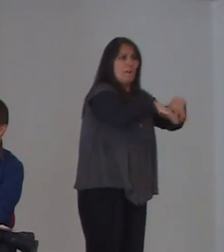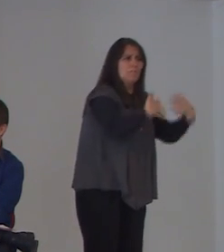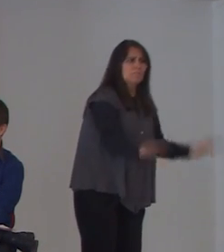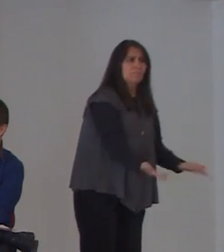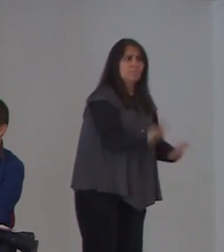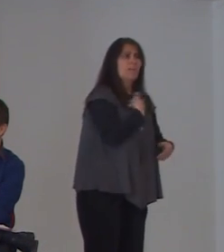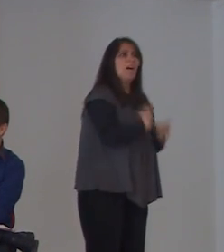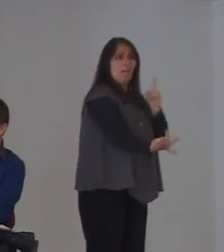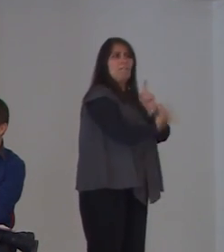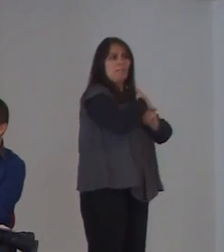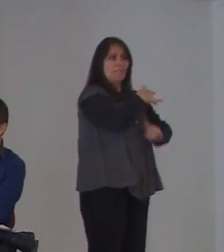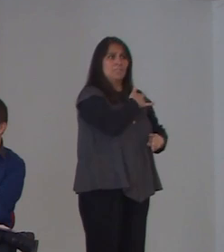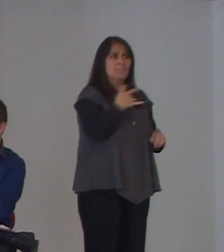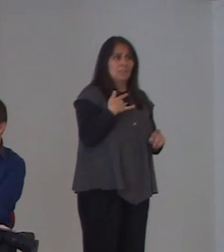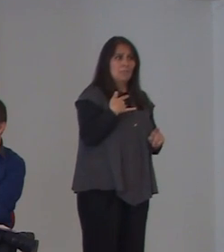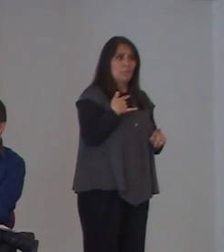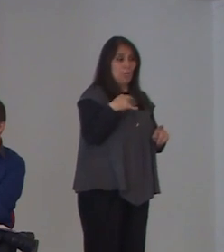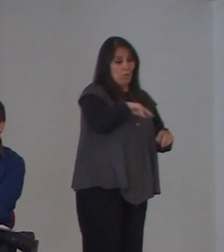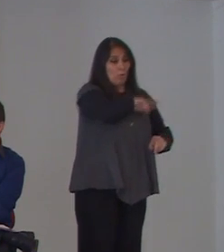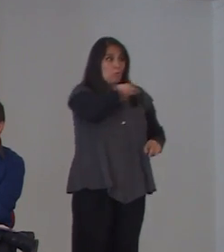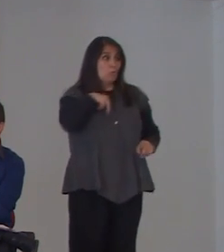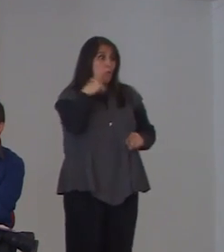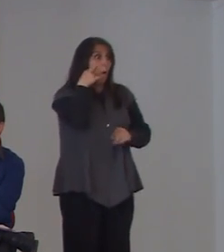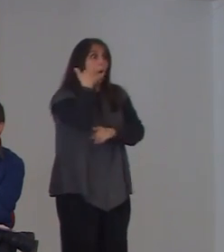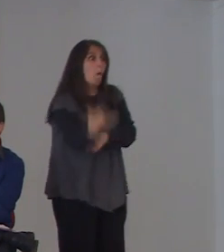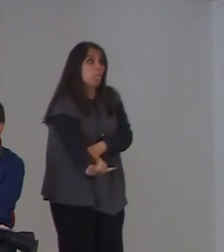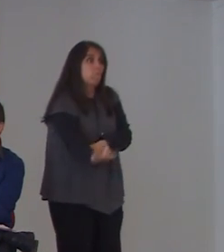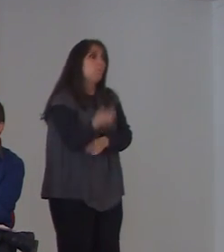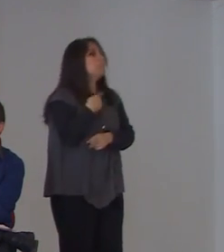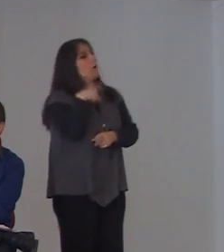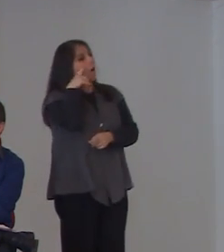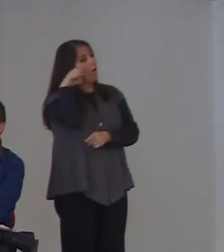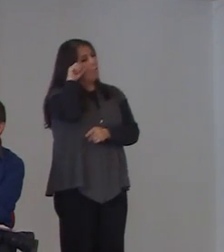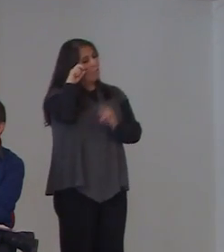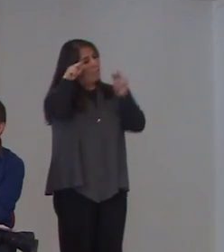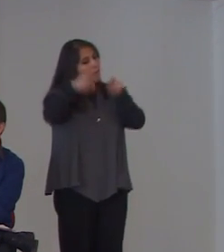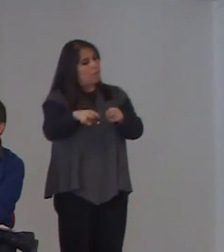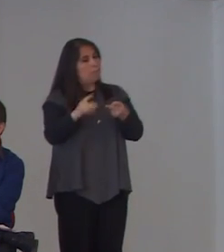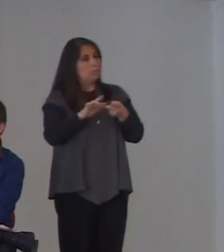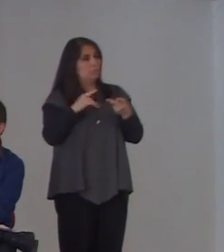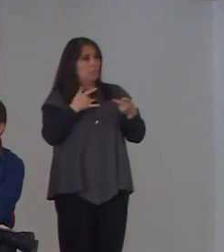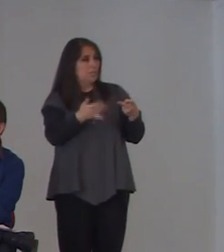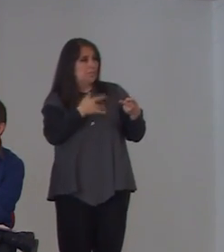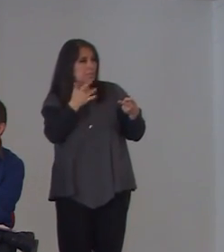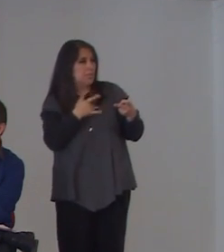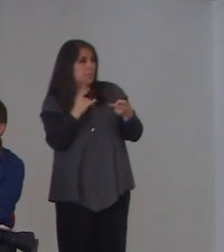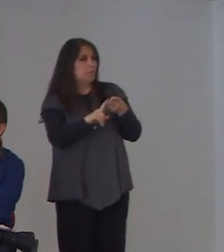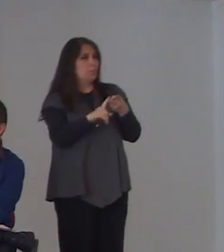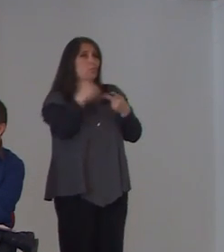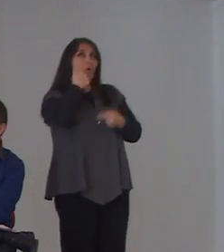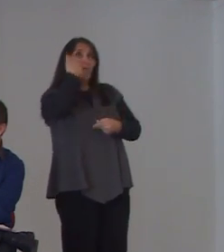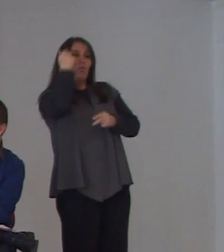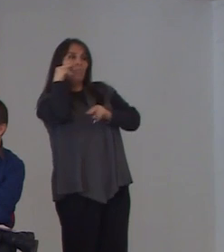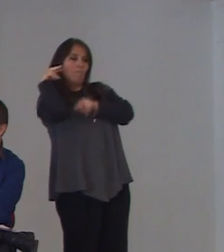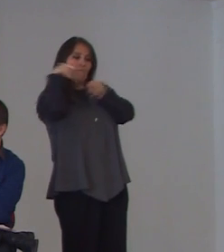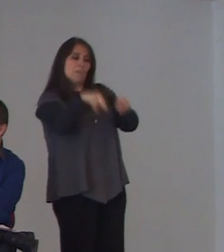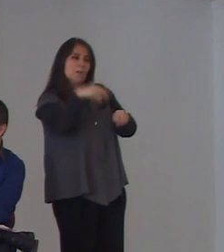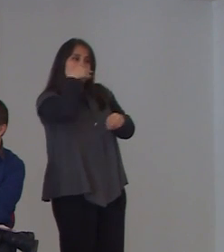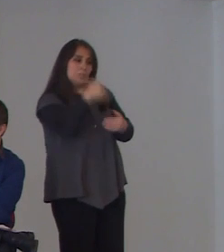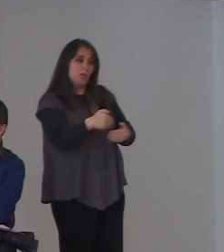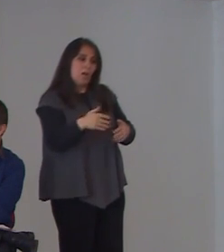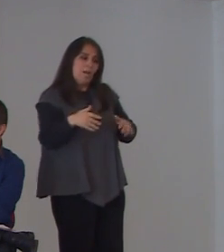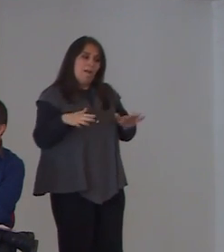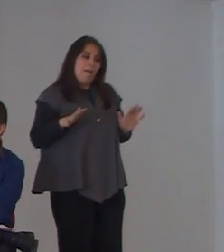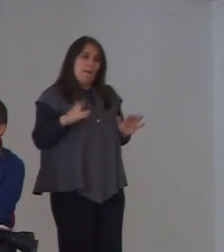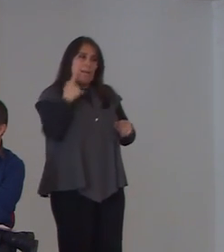yo creo que con nuestras semillitas es como lo vemos, como lo sentimos, como lo ven nuestros mayores. Hay ese riesgo,